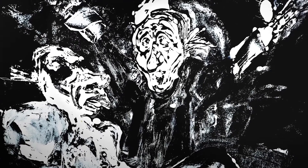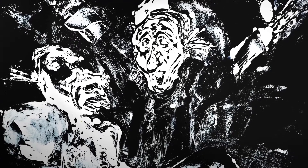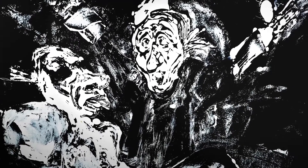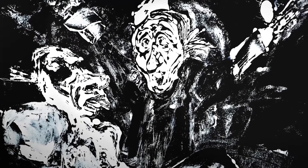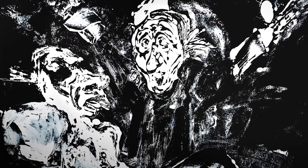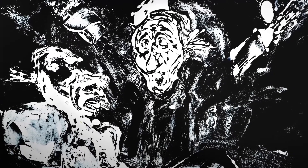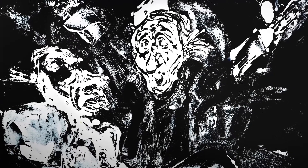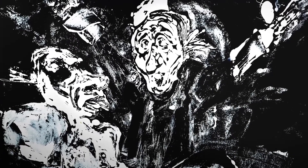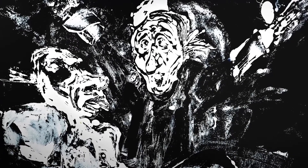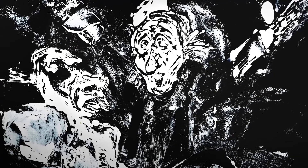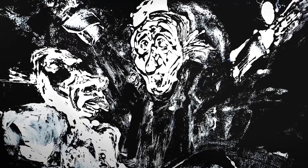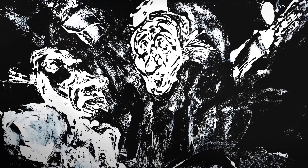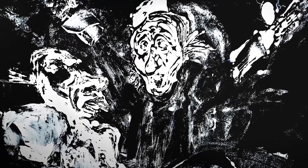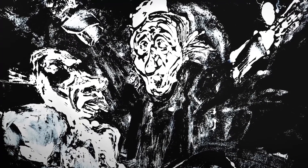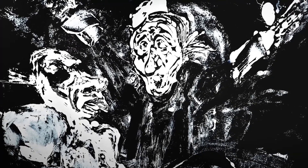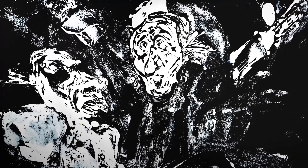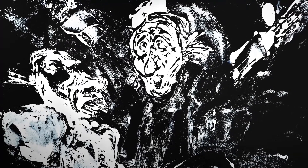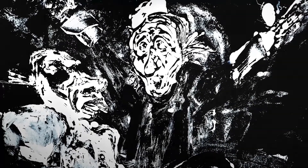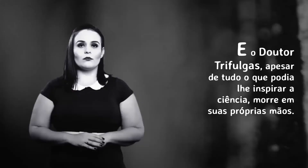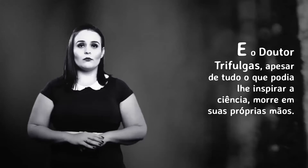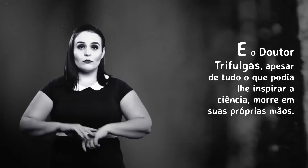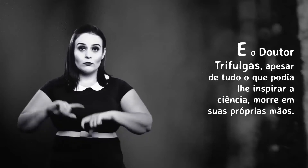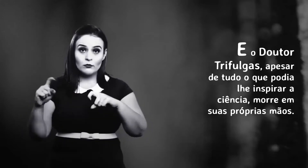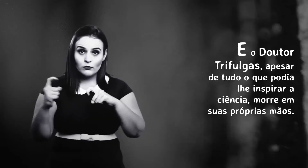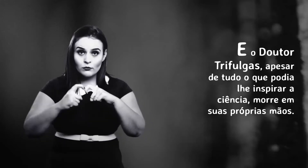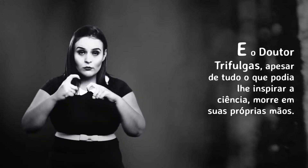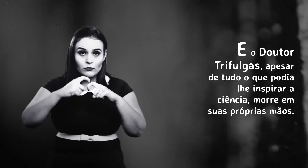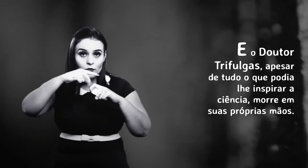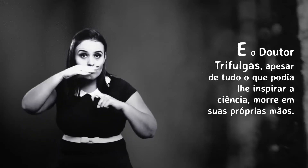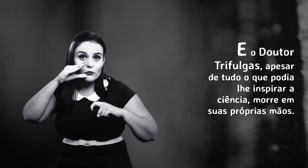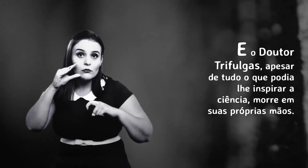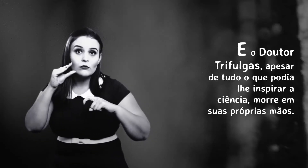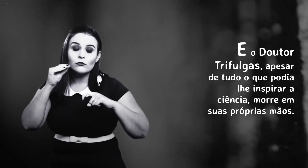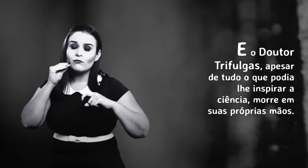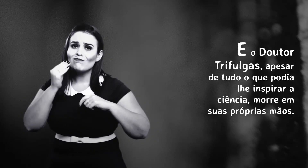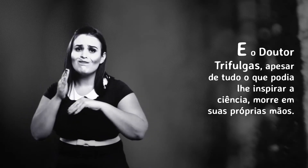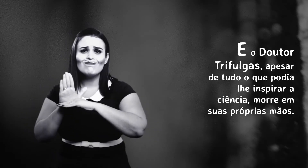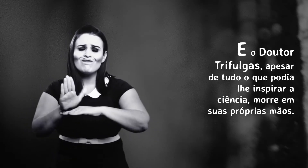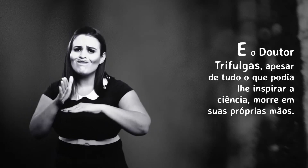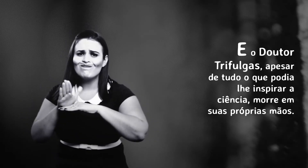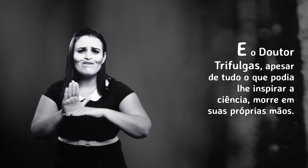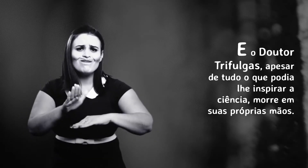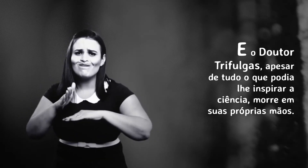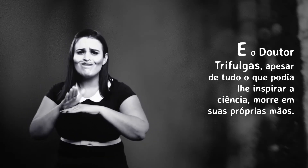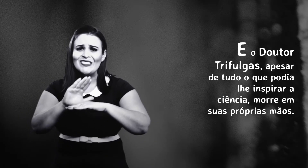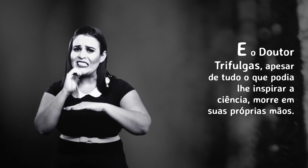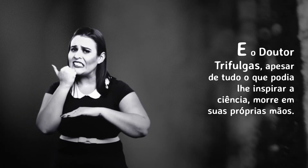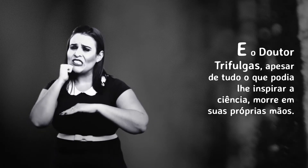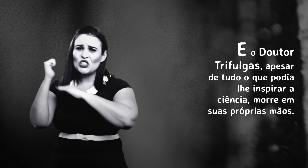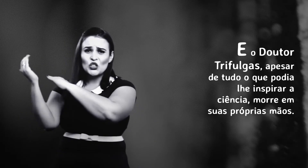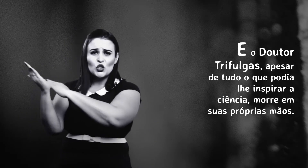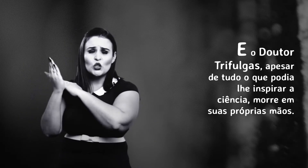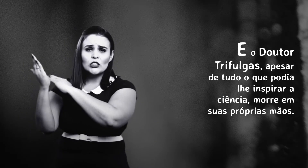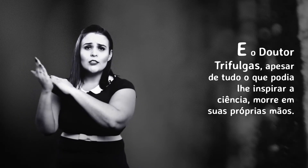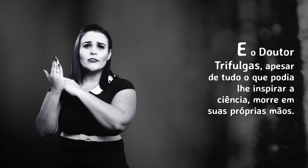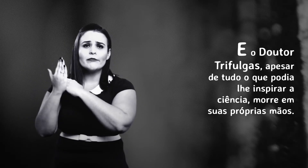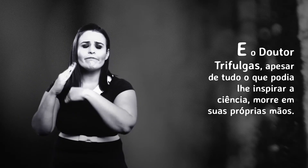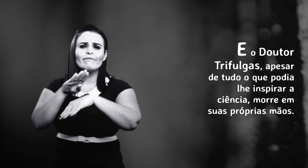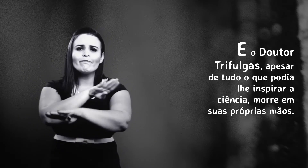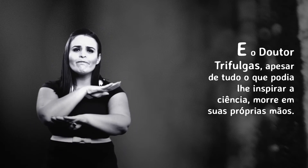lança os braços ao alto. E o Dr. Trifugas, apesar de tudo o que podia lhe inspirar a ciência, morre em